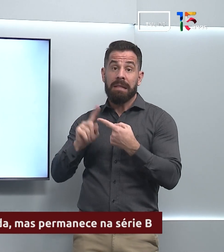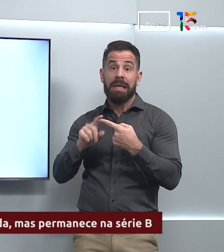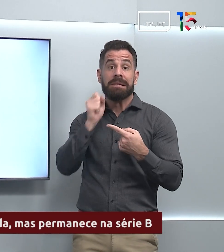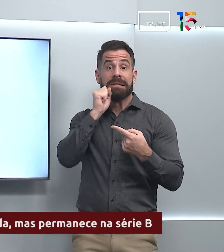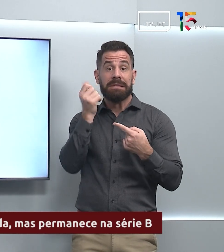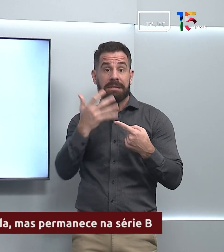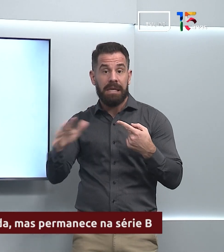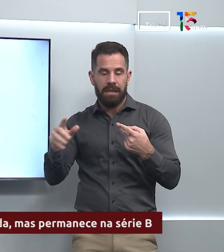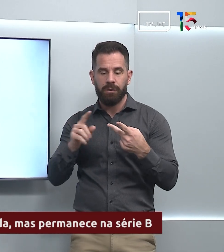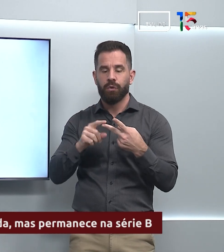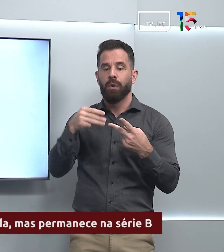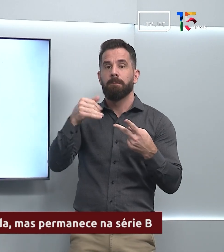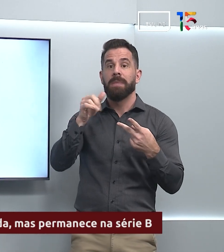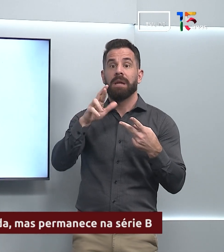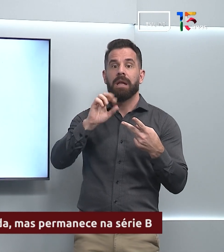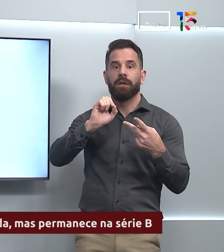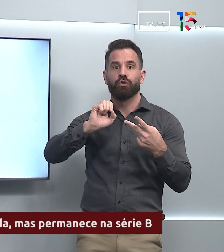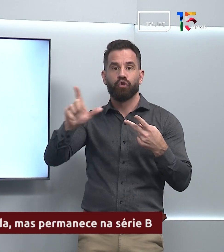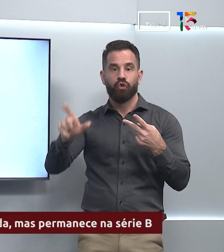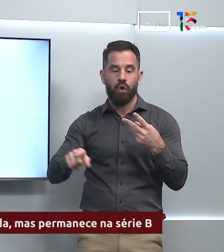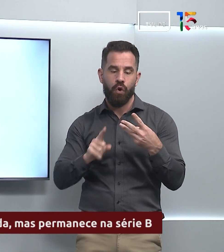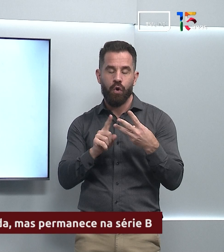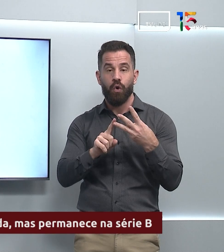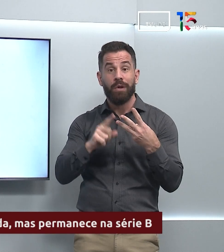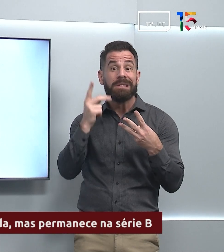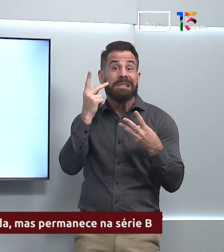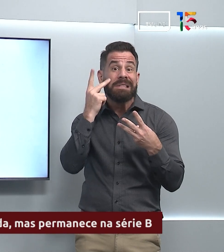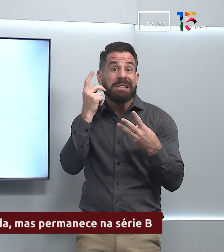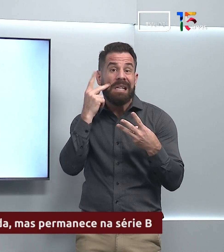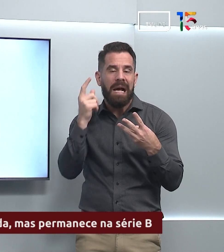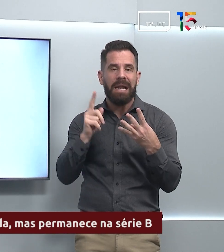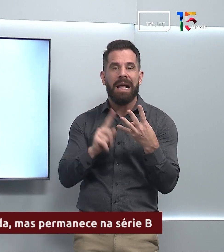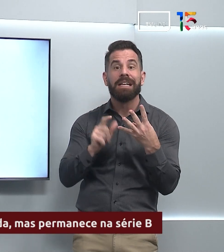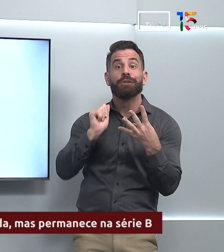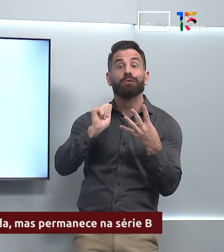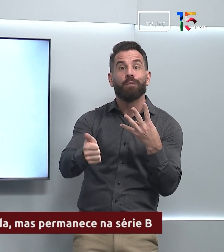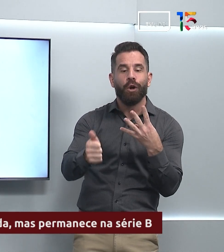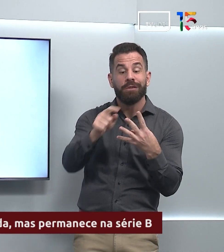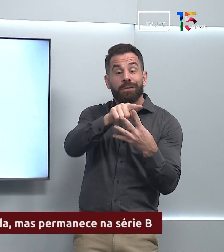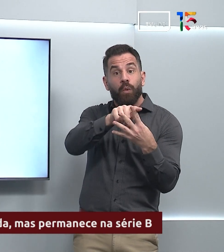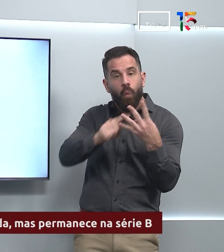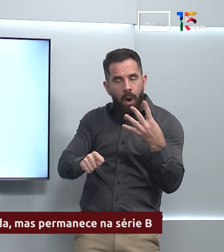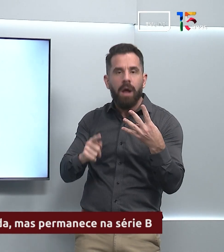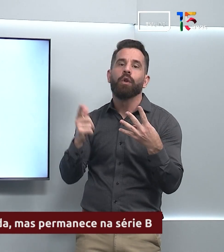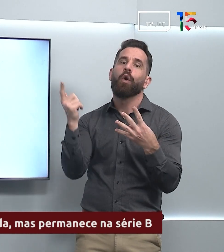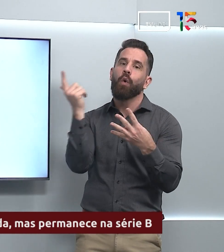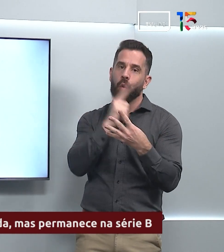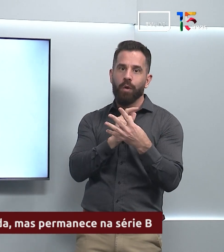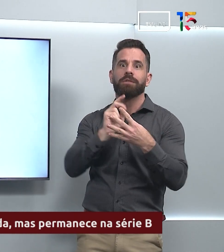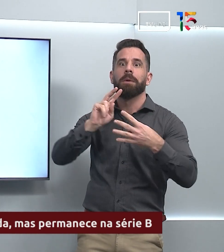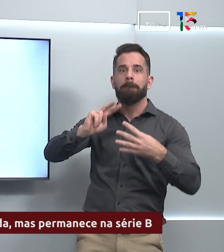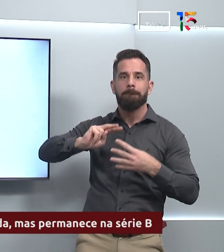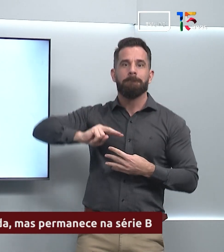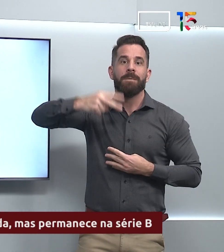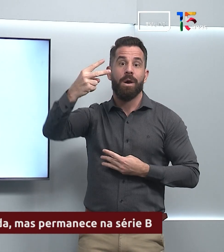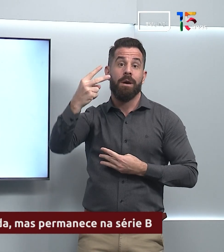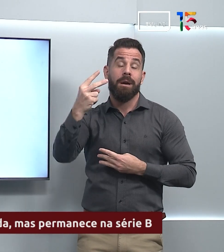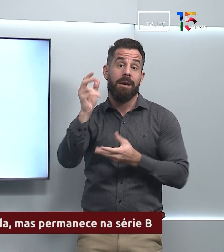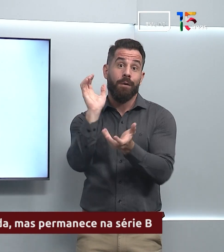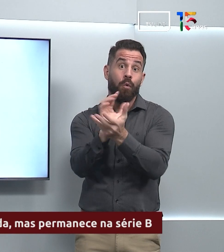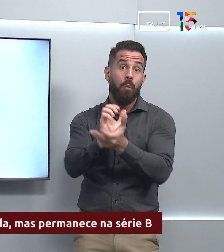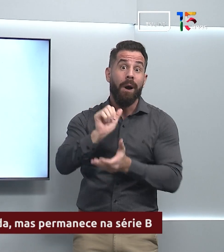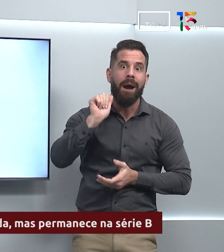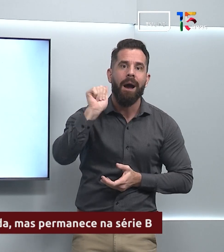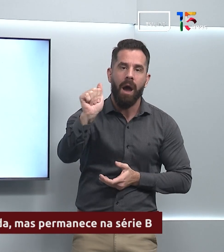Santos, Mirassol, Ceará e Sport. Esses foram os 4 times que subiram, irão disputar a Série